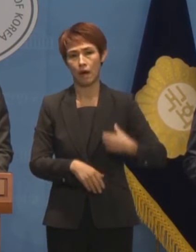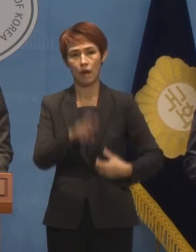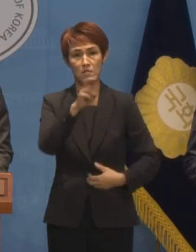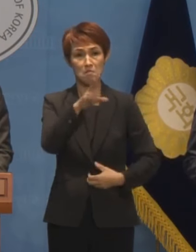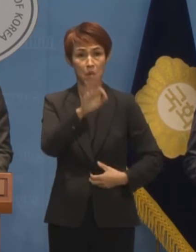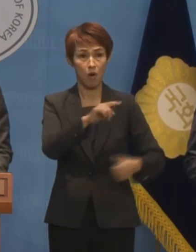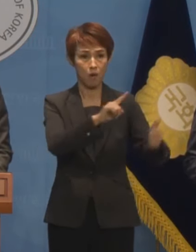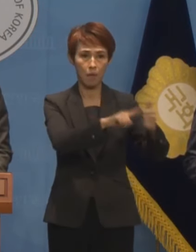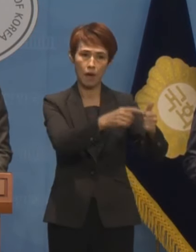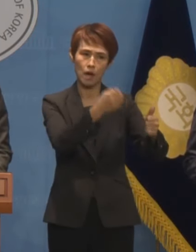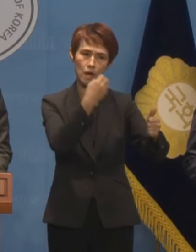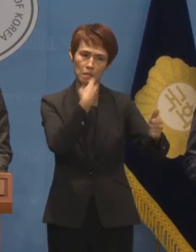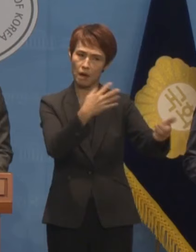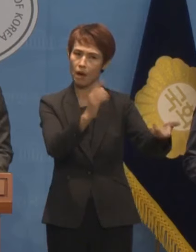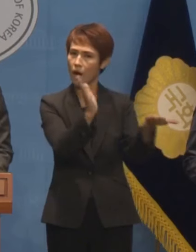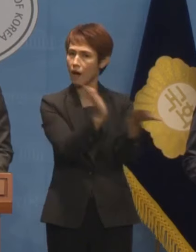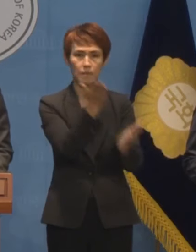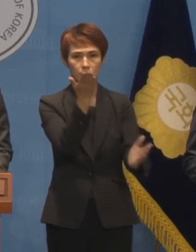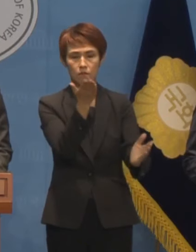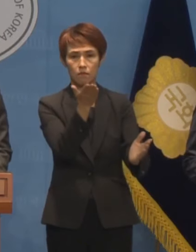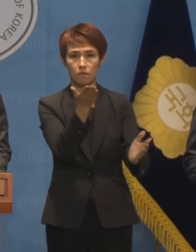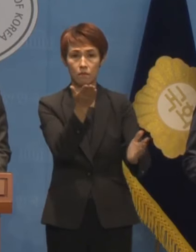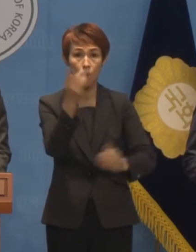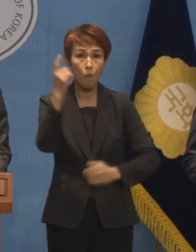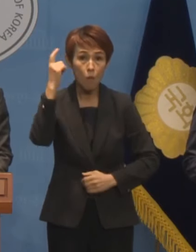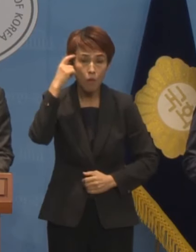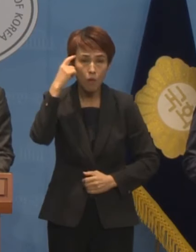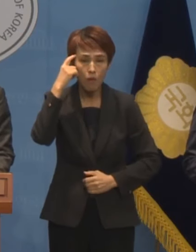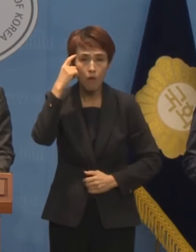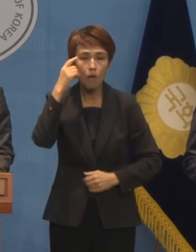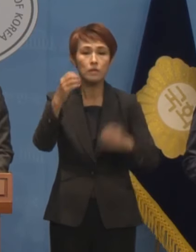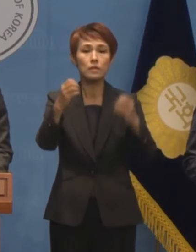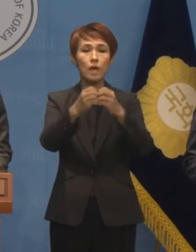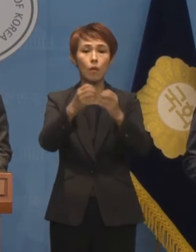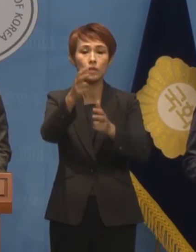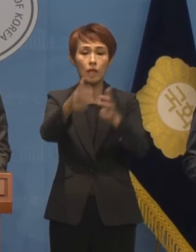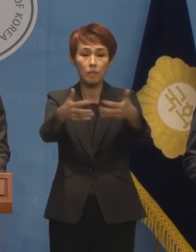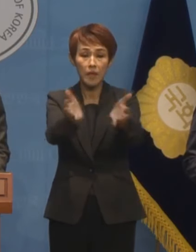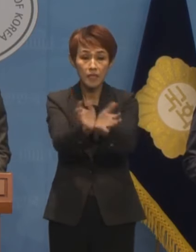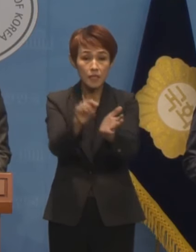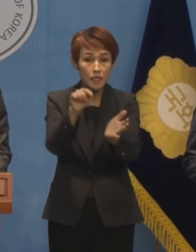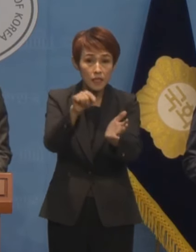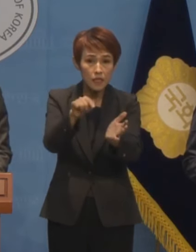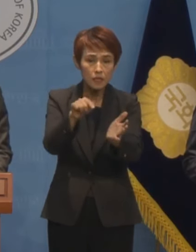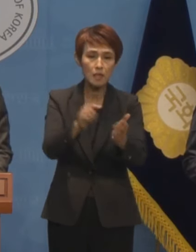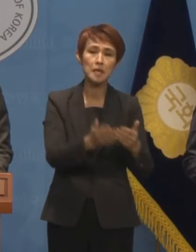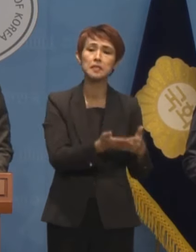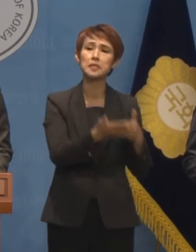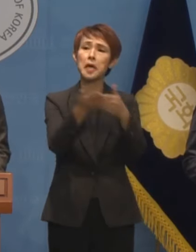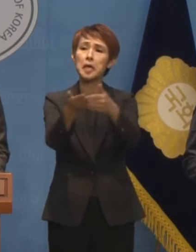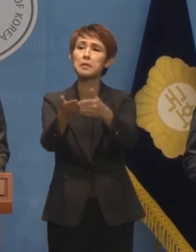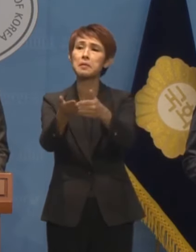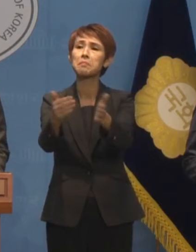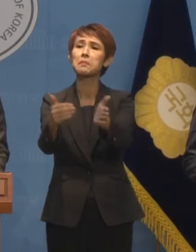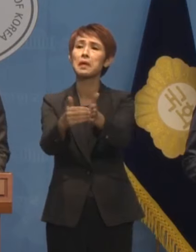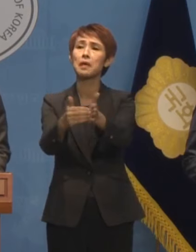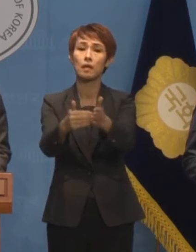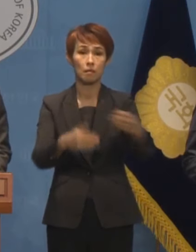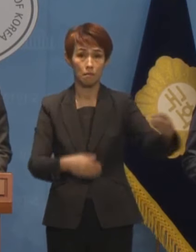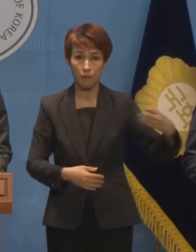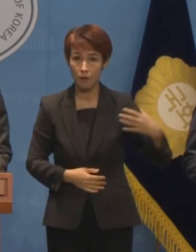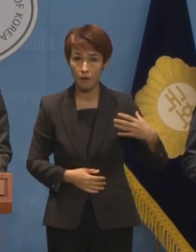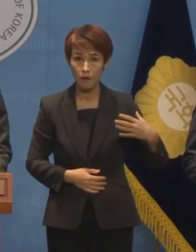맞지 않습니다. 명 씨는 창원산단에 대해 단순히 제안을 한 게 전부인 것처럼